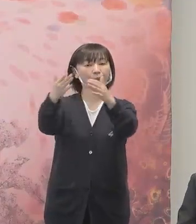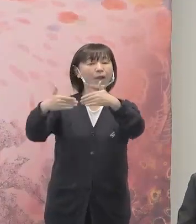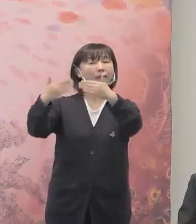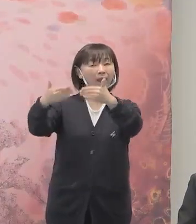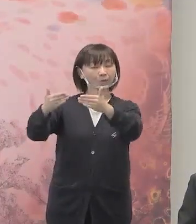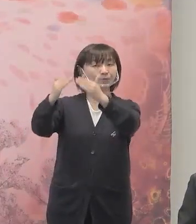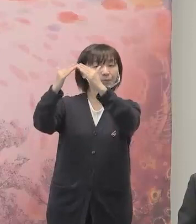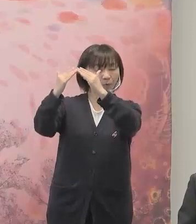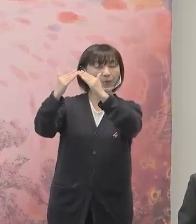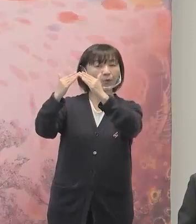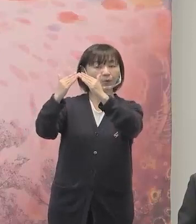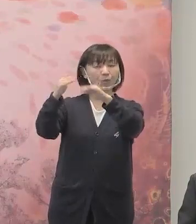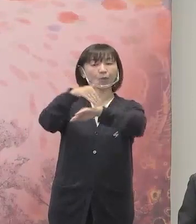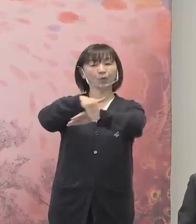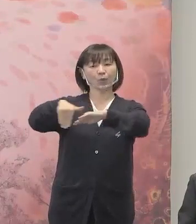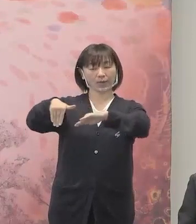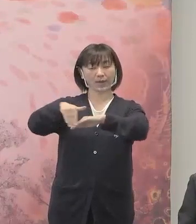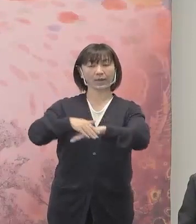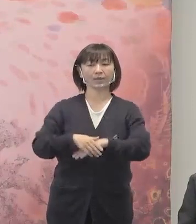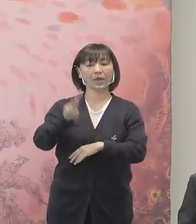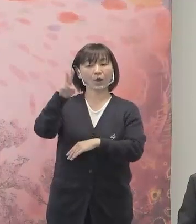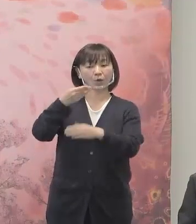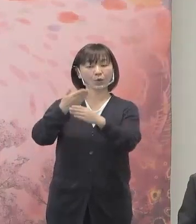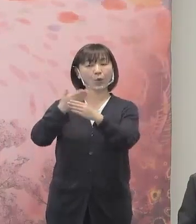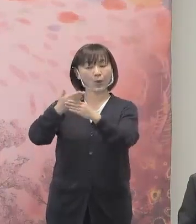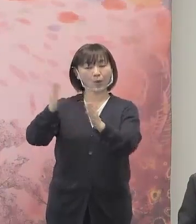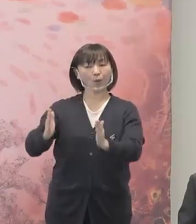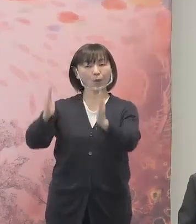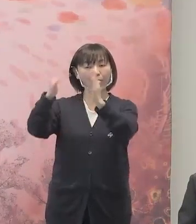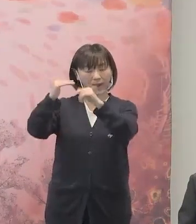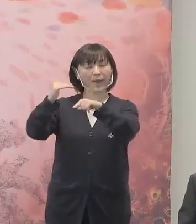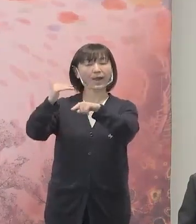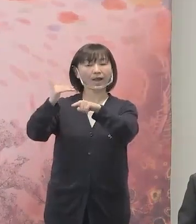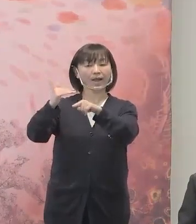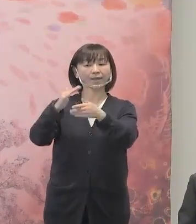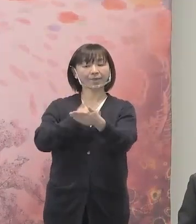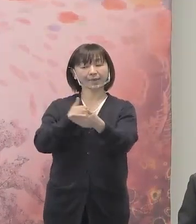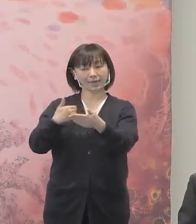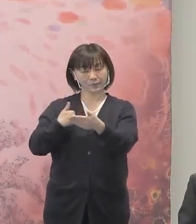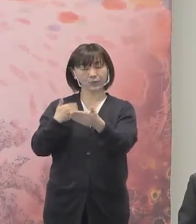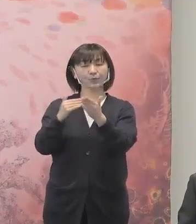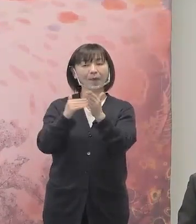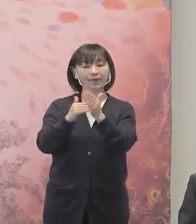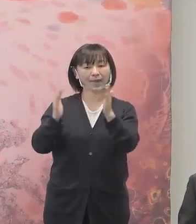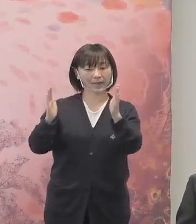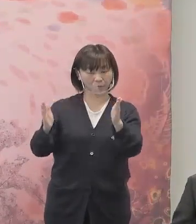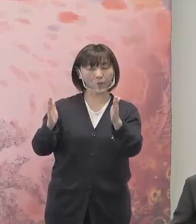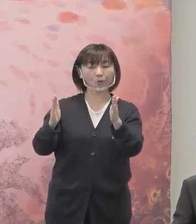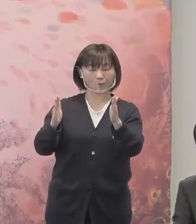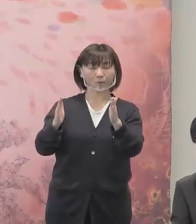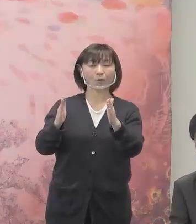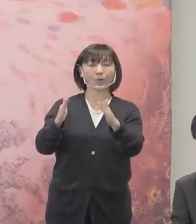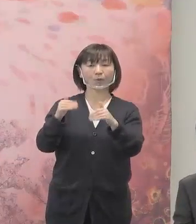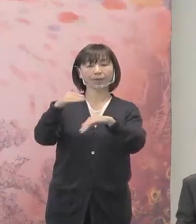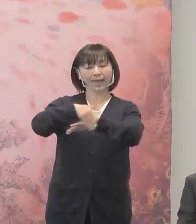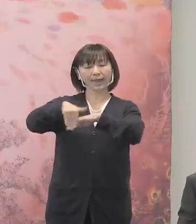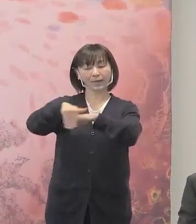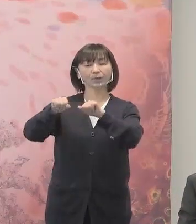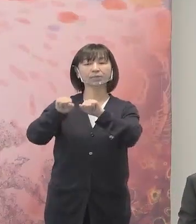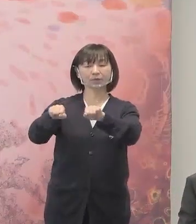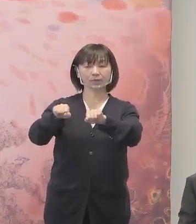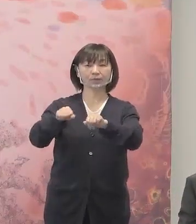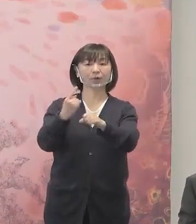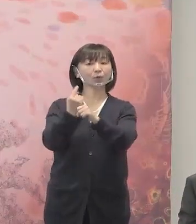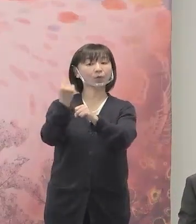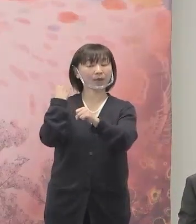光予定ですけれども、まずそもそも寮ができる前の、誘致のプロジェクトは動かしてますけど、誘致を手掛けた段階でも去